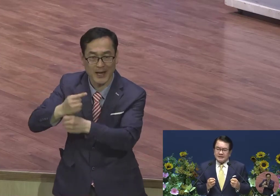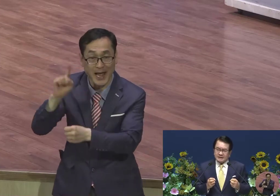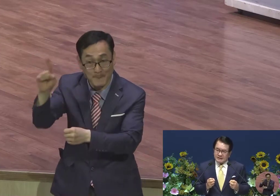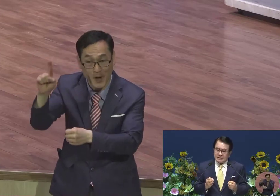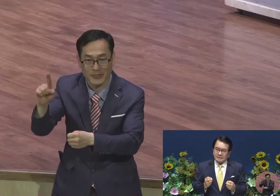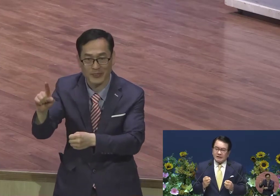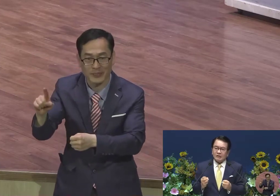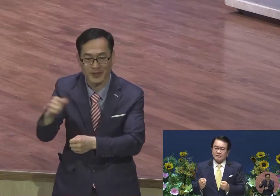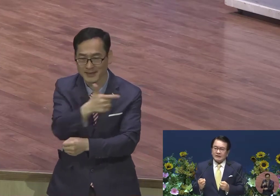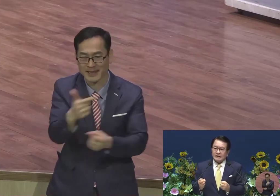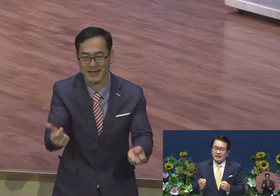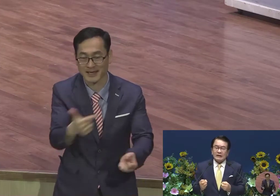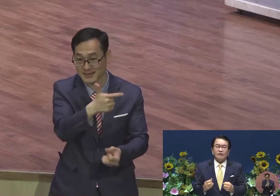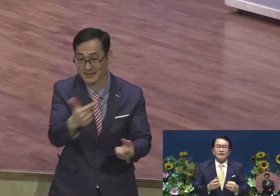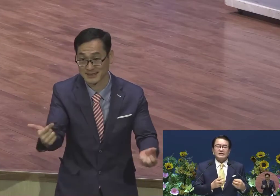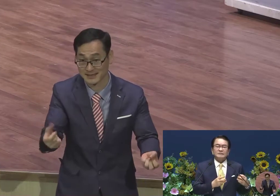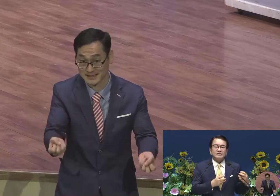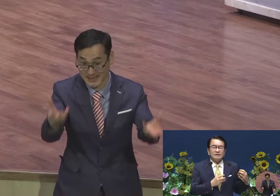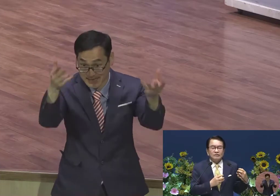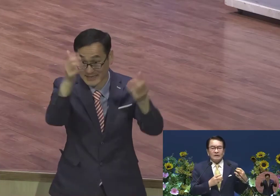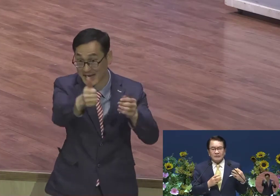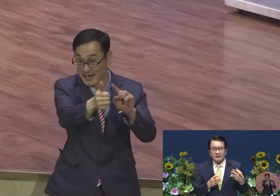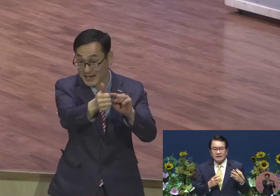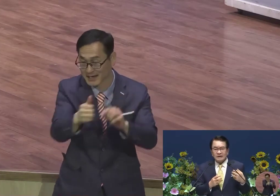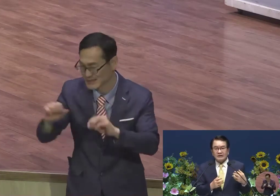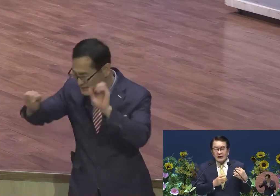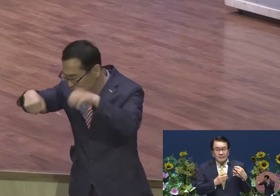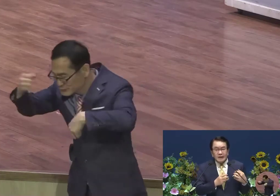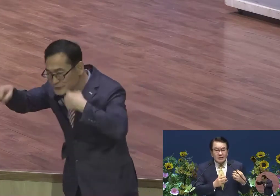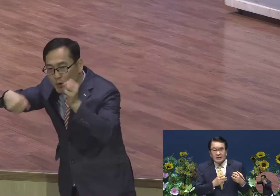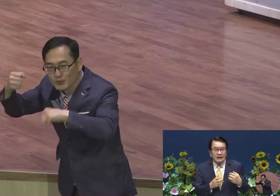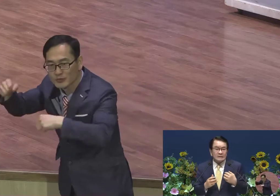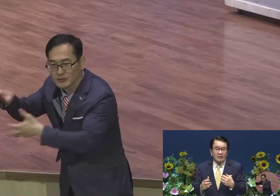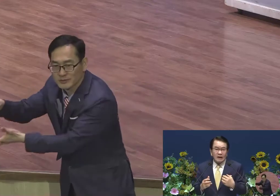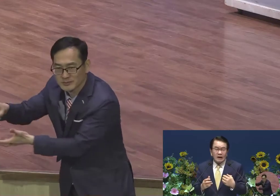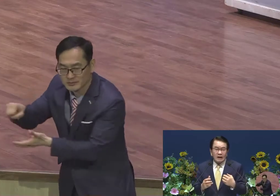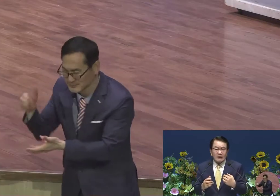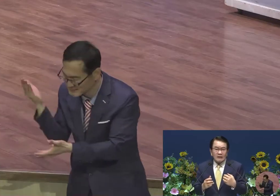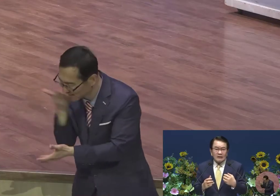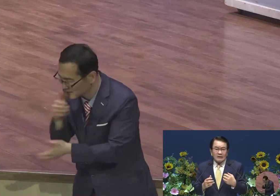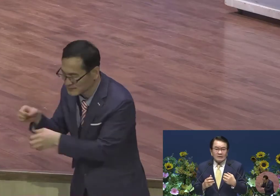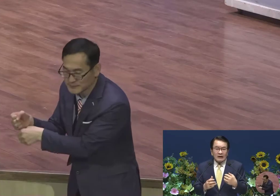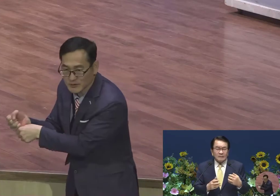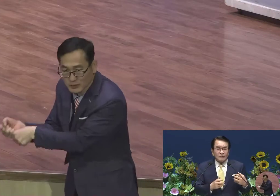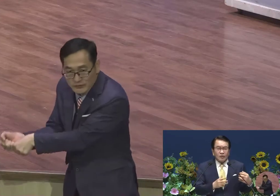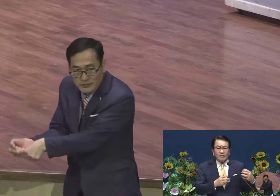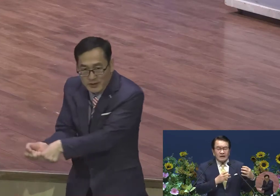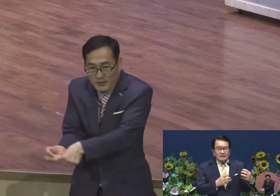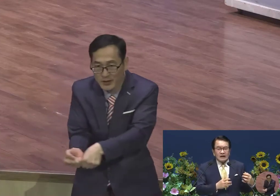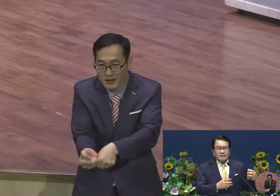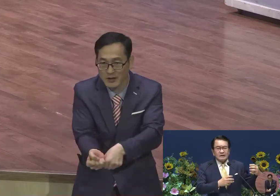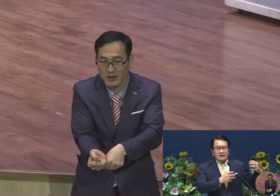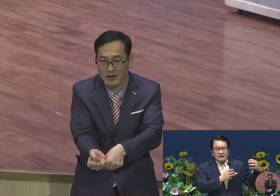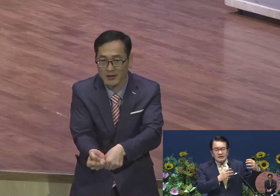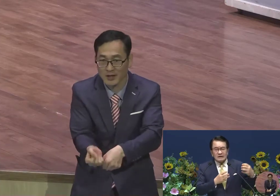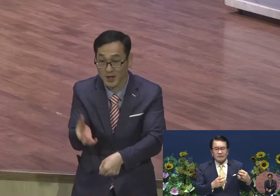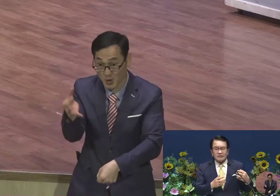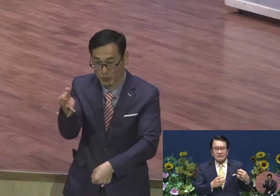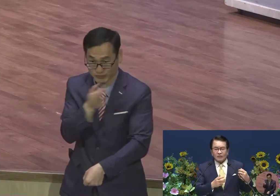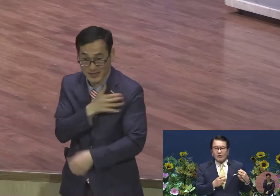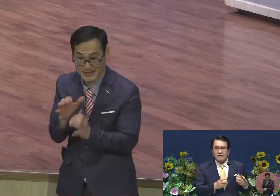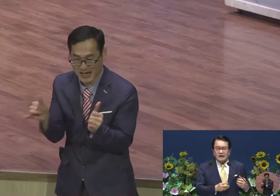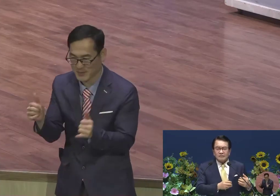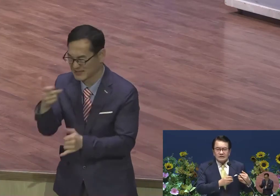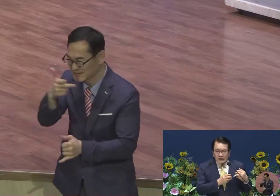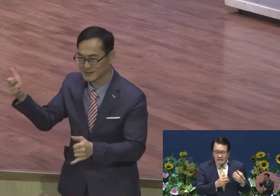희생 제사장 앞에 나옵니다 나올 때 짐승 들고 나와요 생명 있는 가지 나와 돈 많은 사람은 큰 거